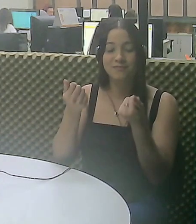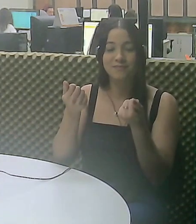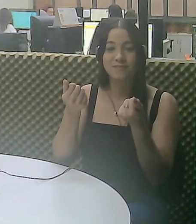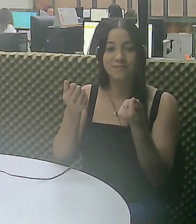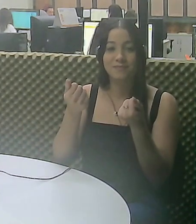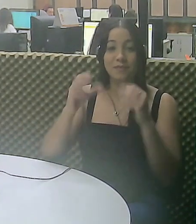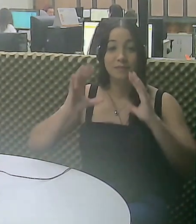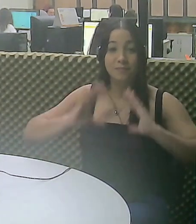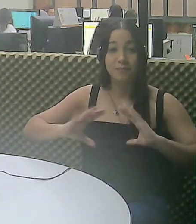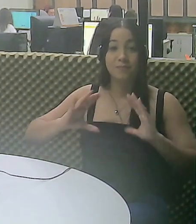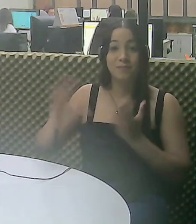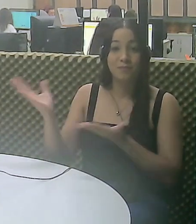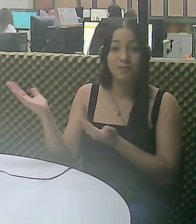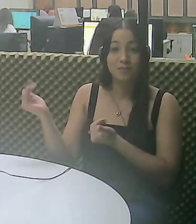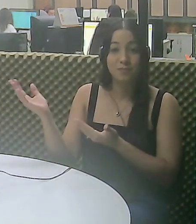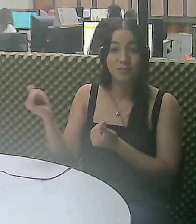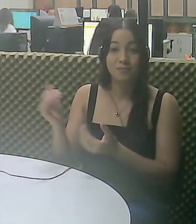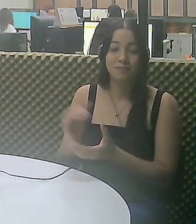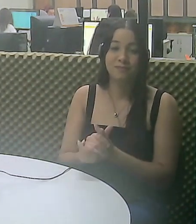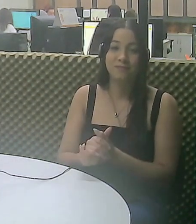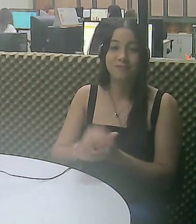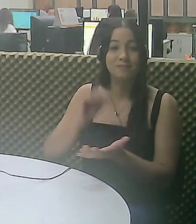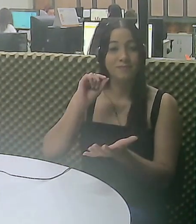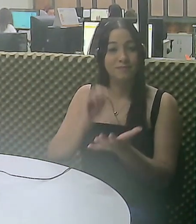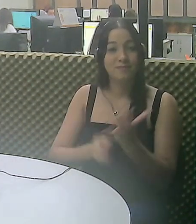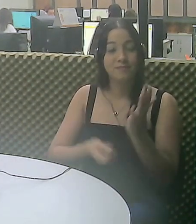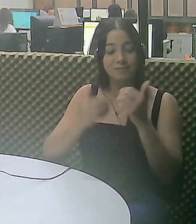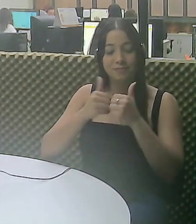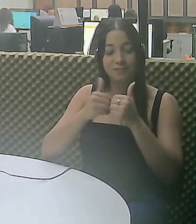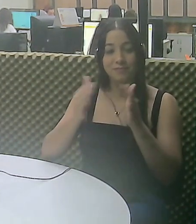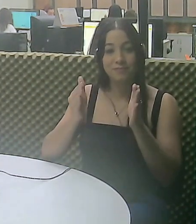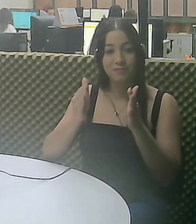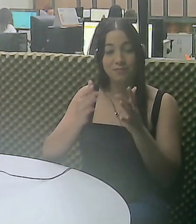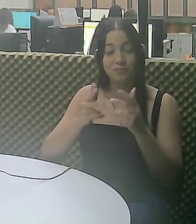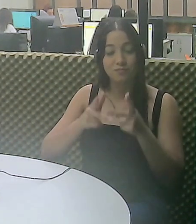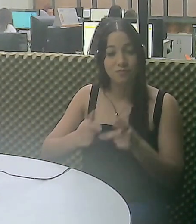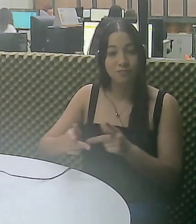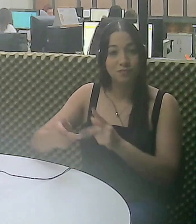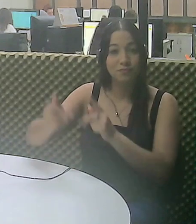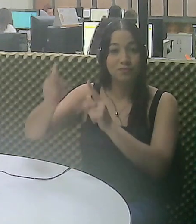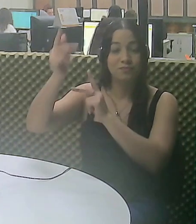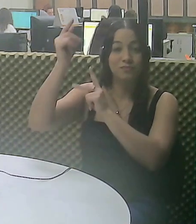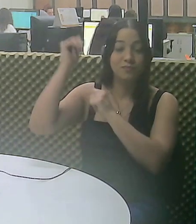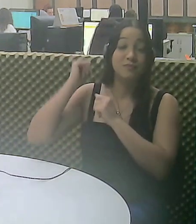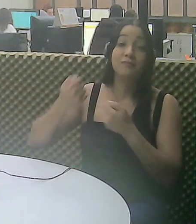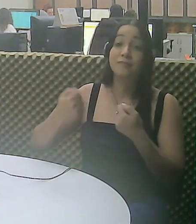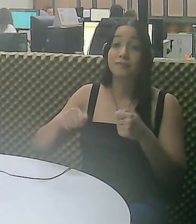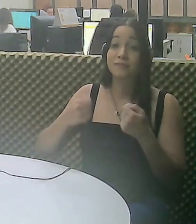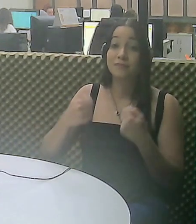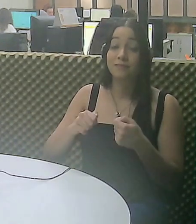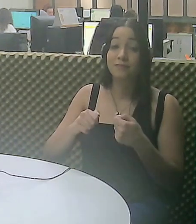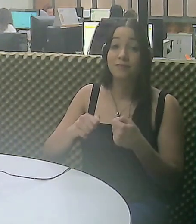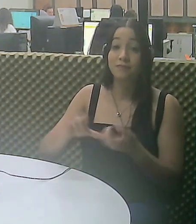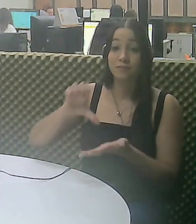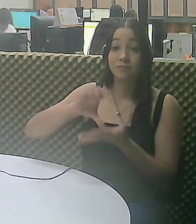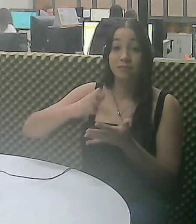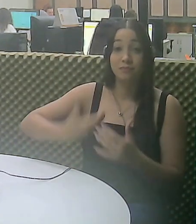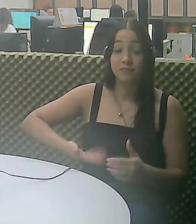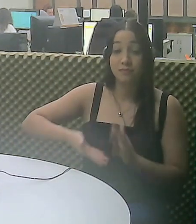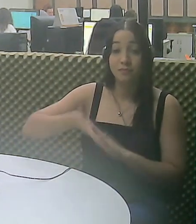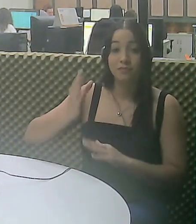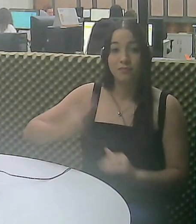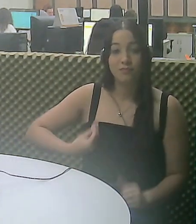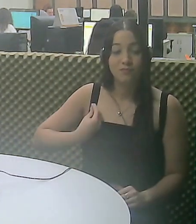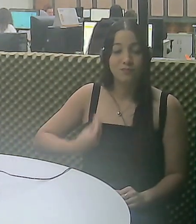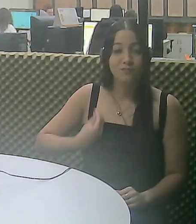a Praça da Juventude. As inscrições estão abertas permanentemente e devem ser feitas no local de realização